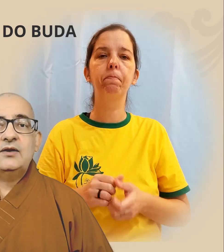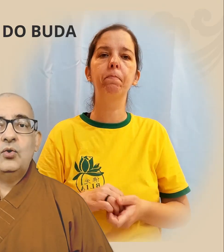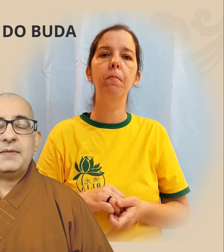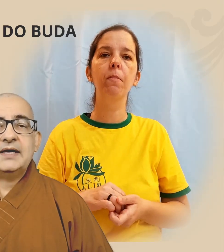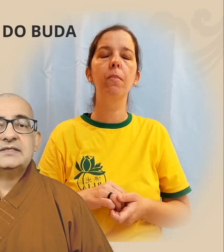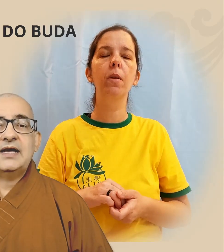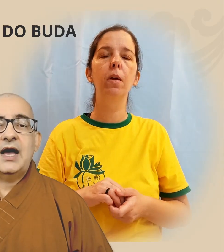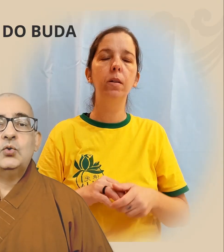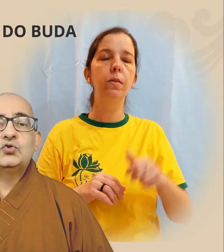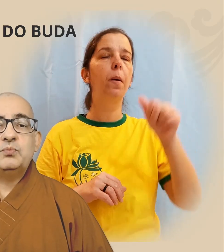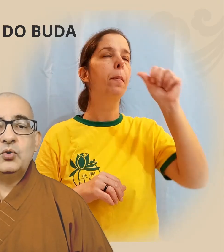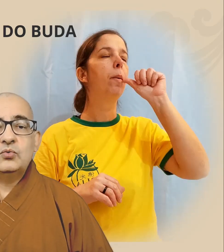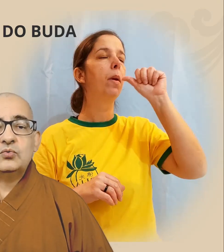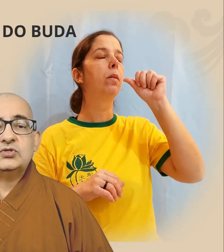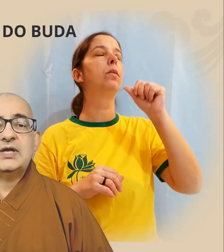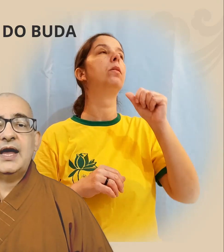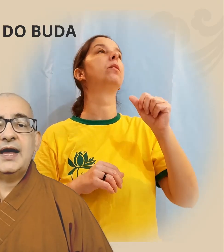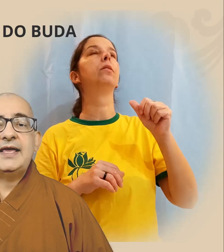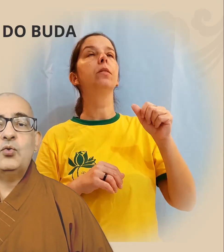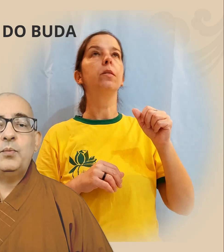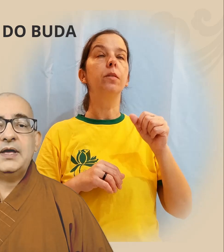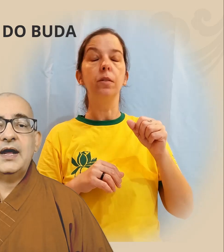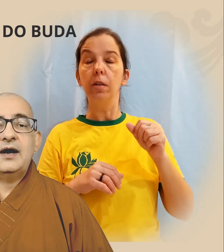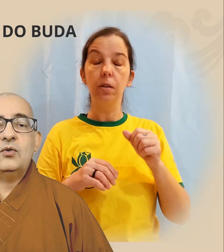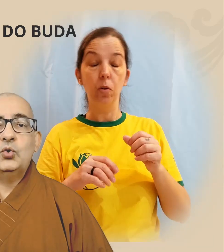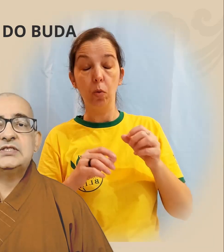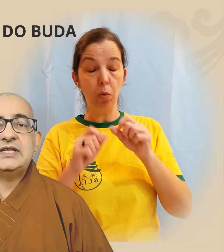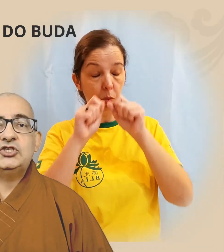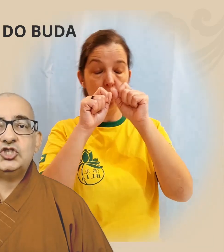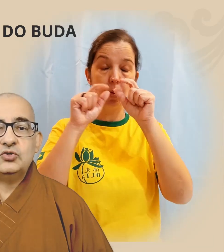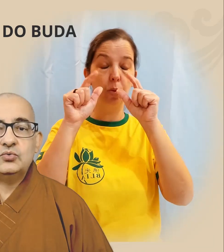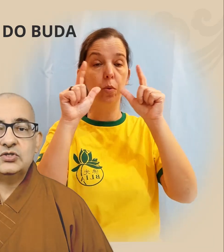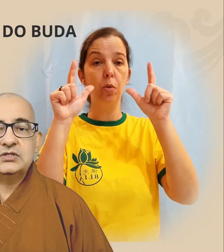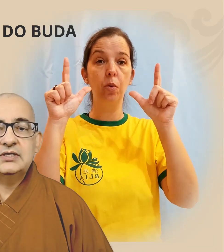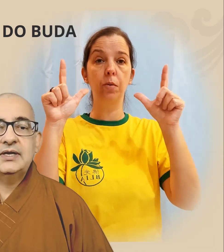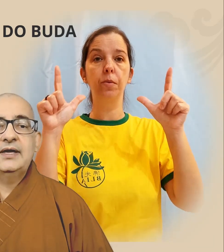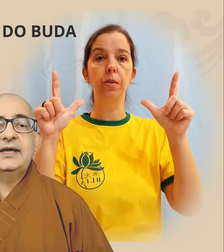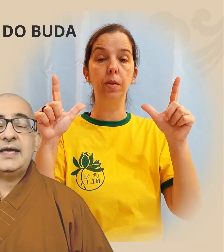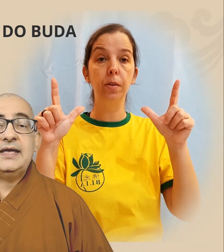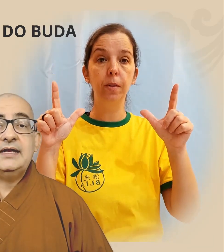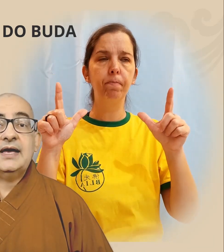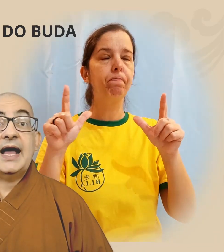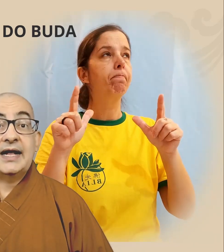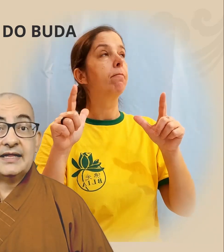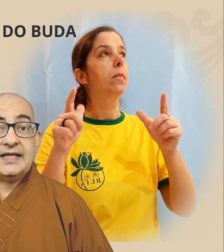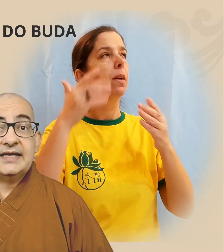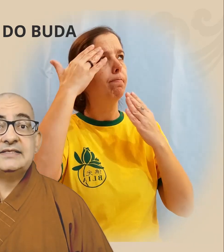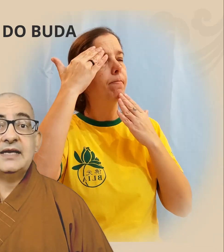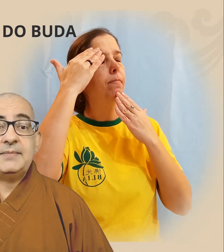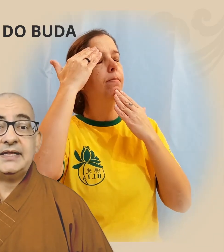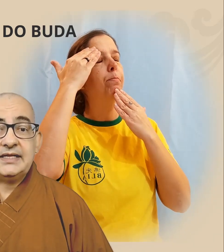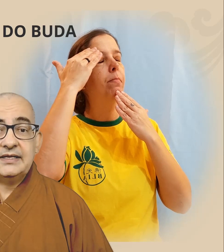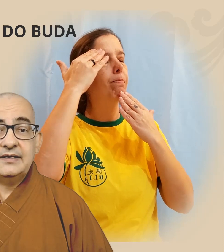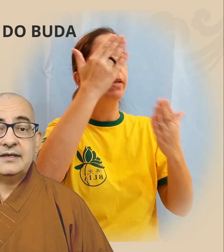Siddhartha começa, aos poucos, a recuperar os sentidos. Ele